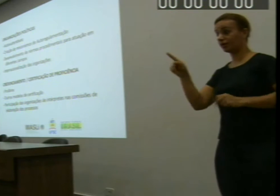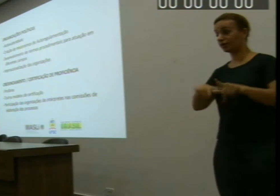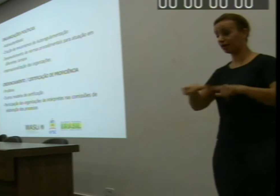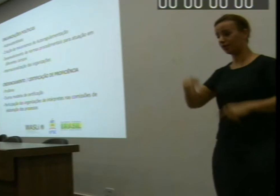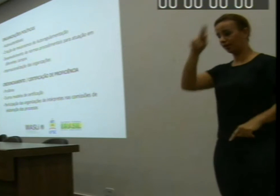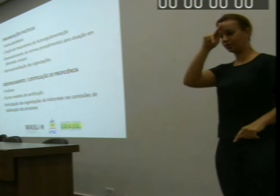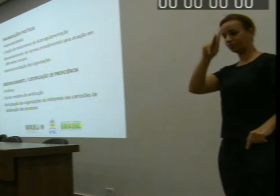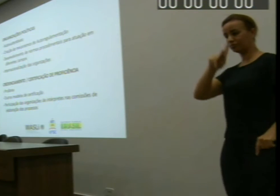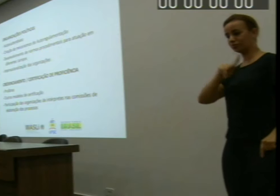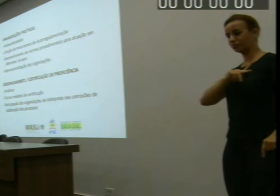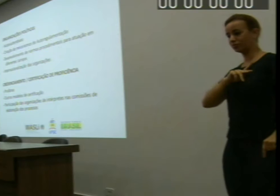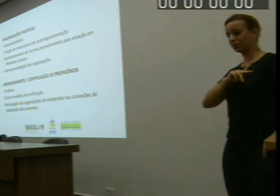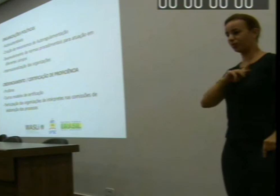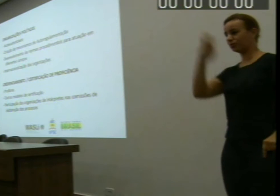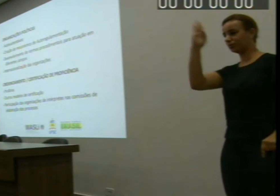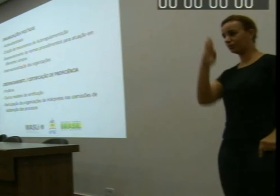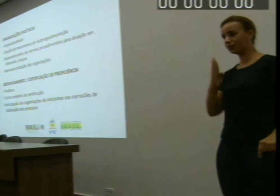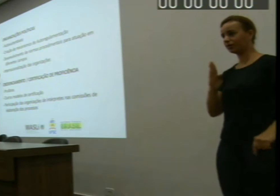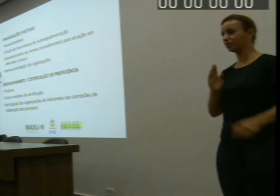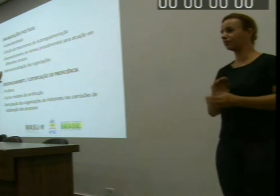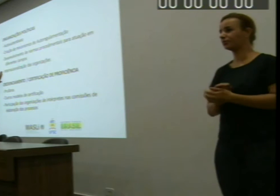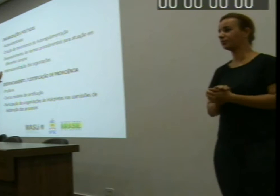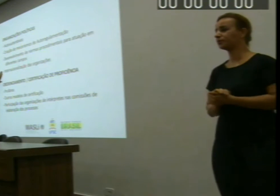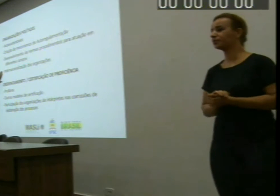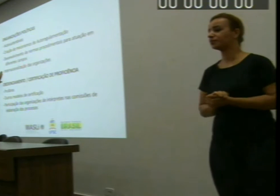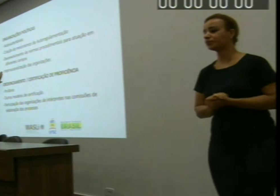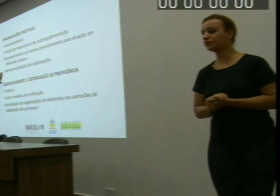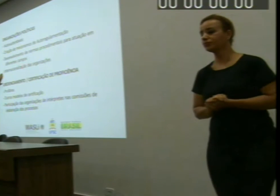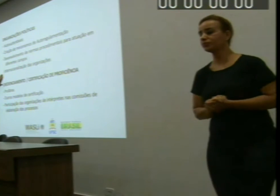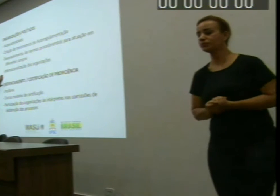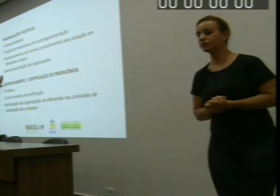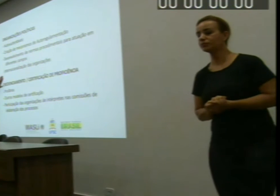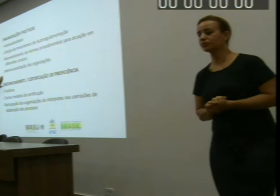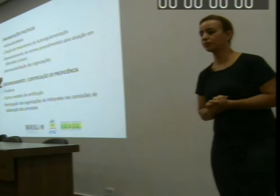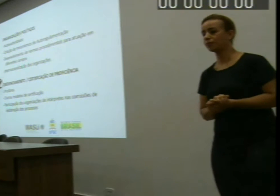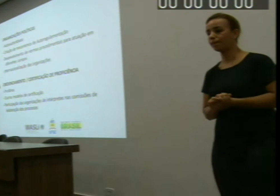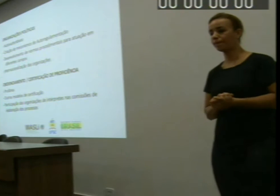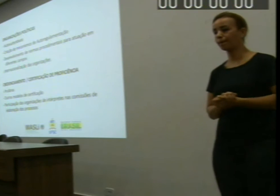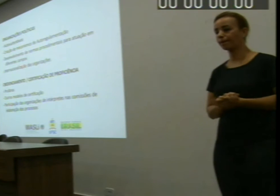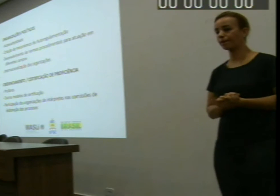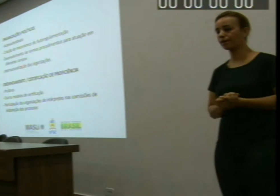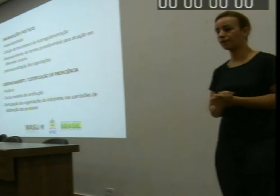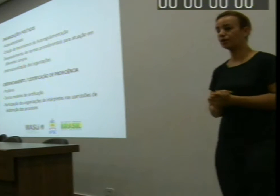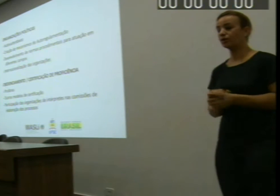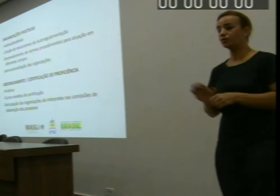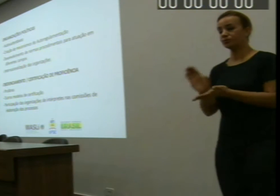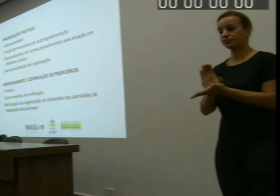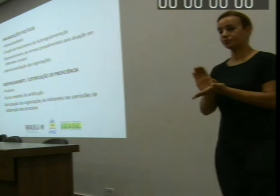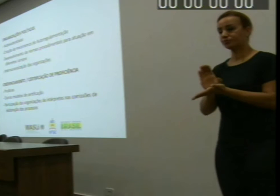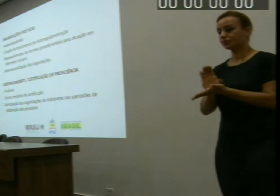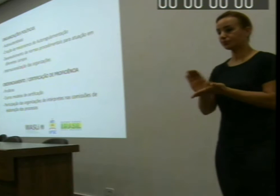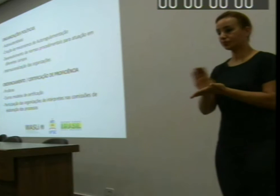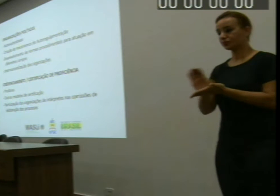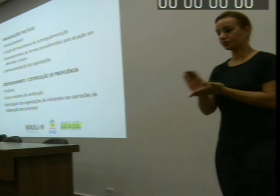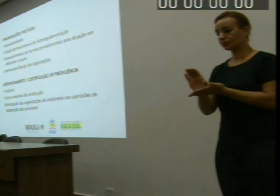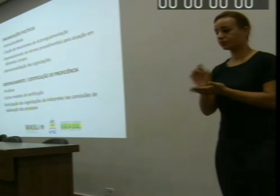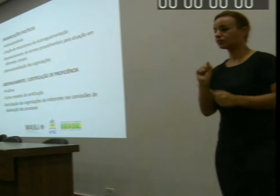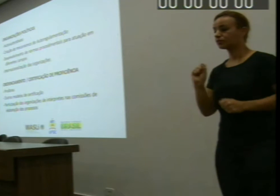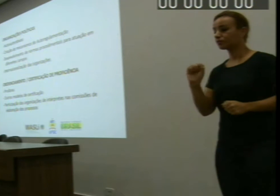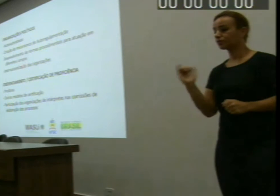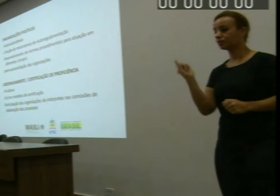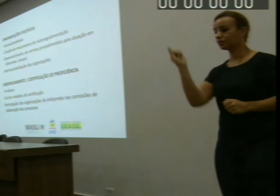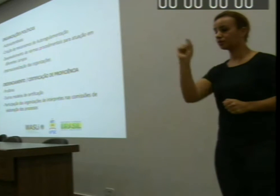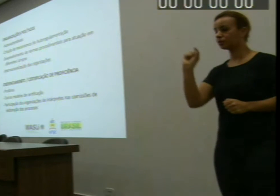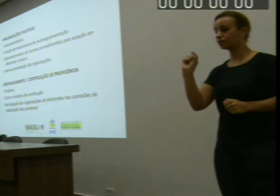realidade certo então a internacionalização das das organizações é um aspecto importante a